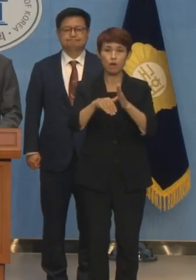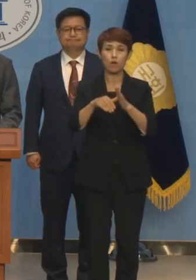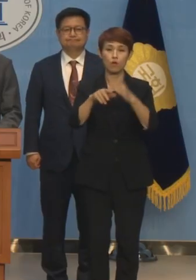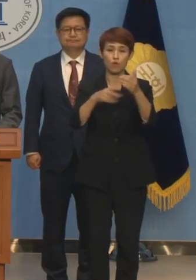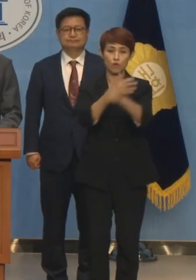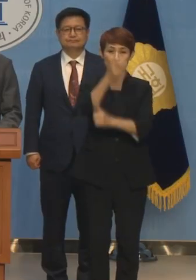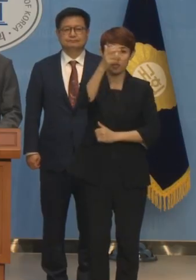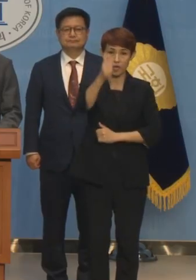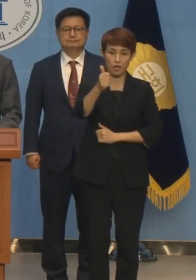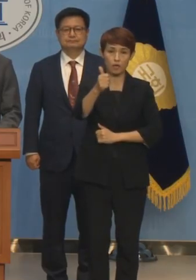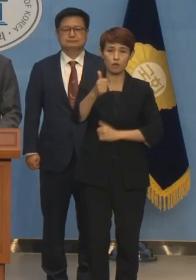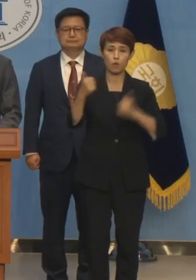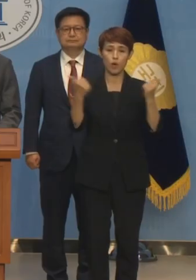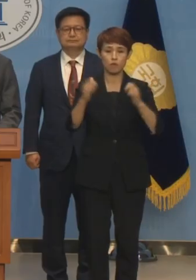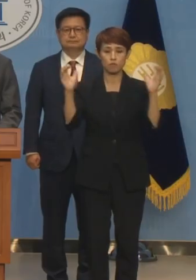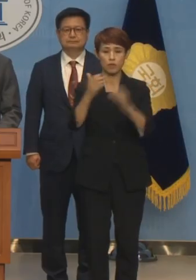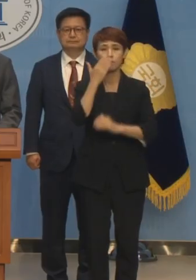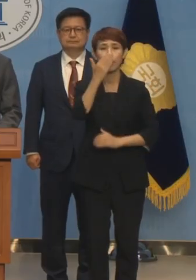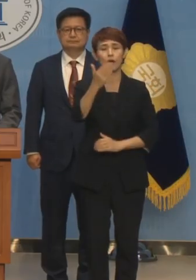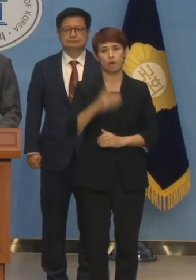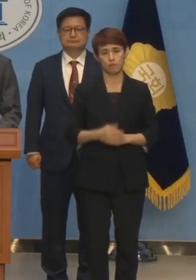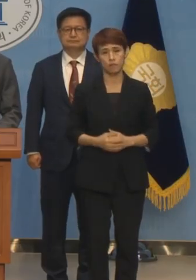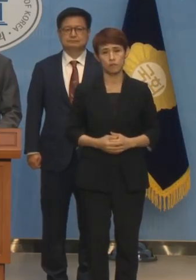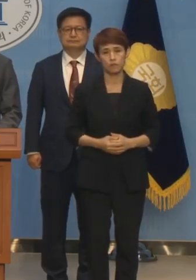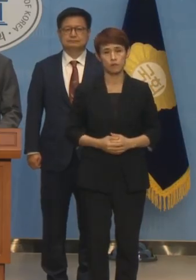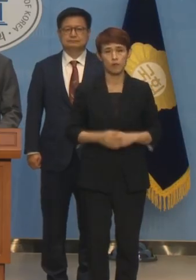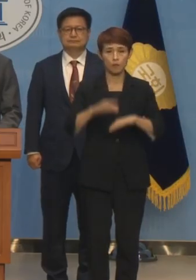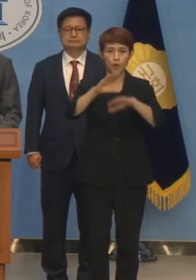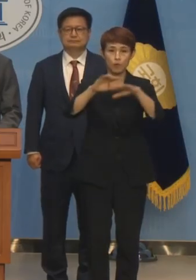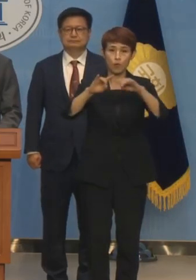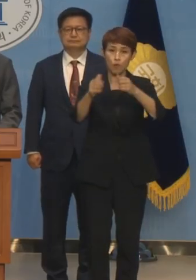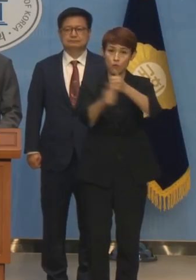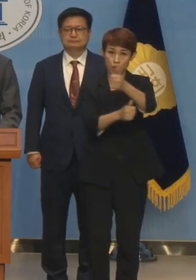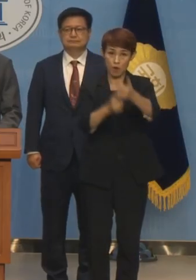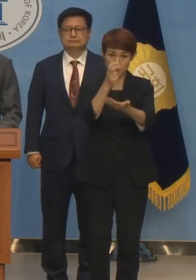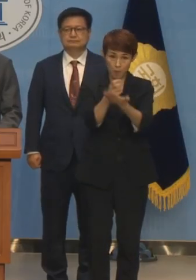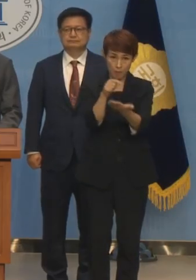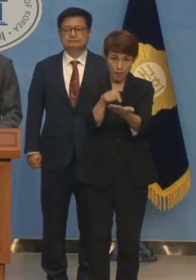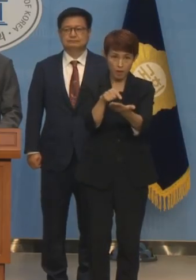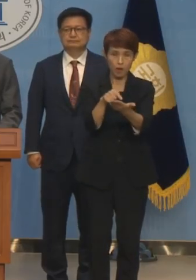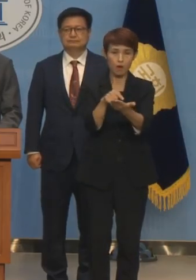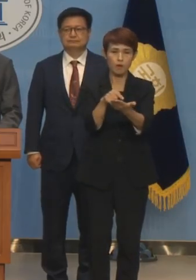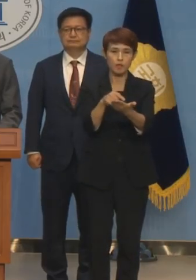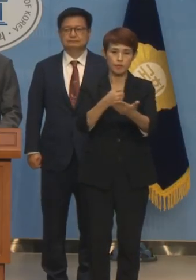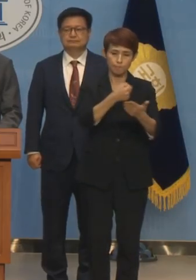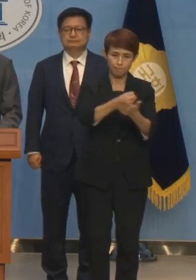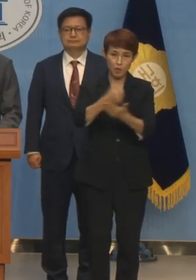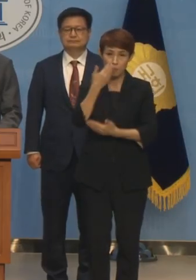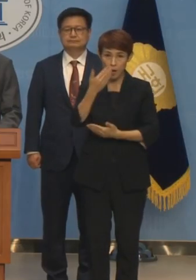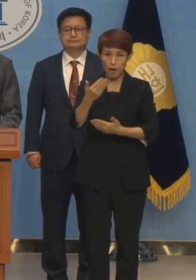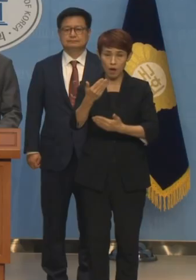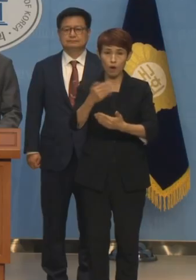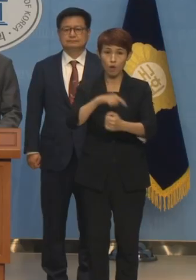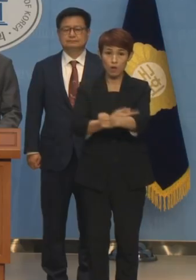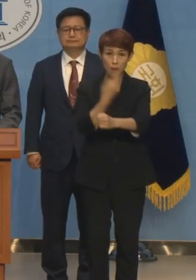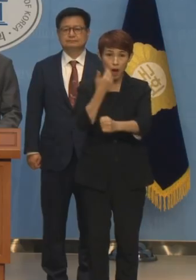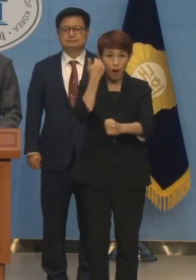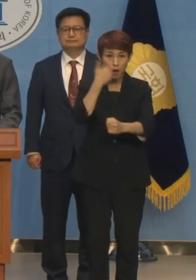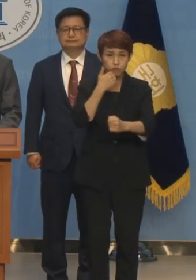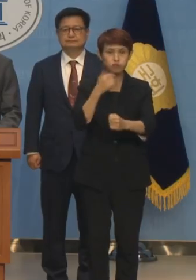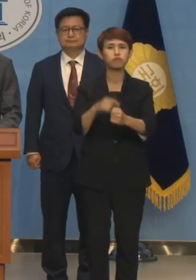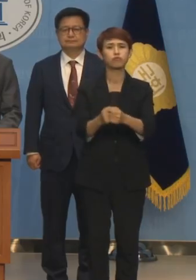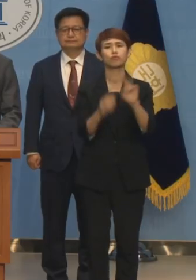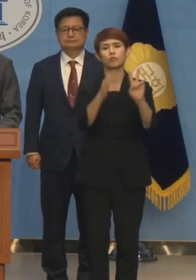소집한다고 규정하고 있습니다. 즉 방통위법상 위원회 의결 의사정적수는 2명이고